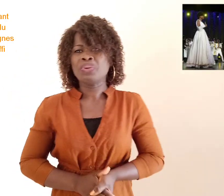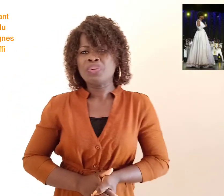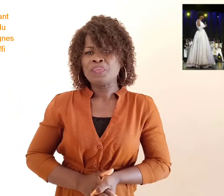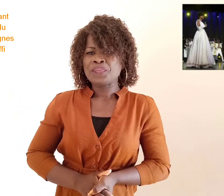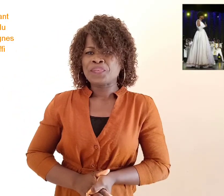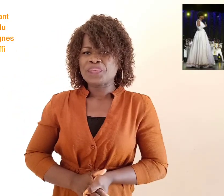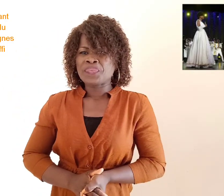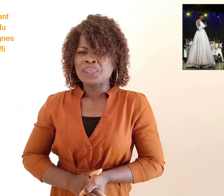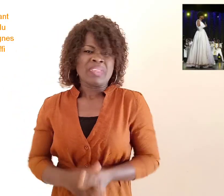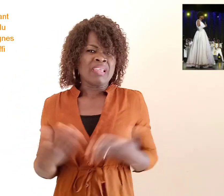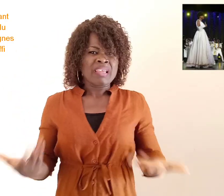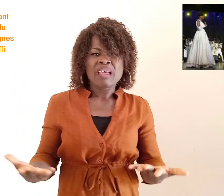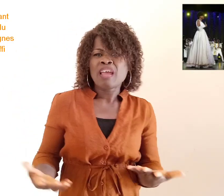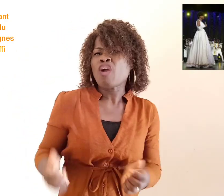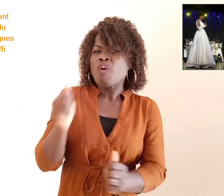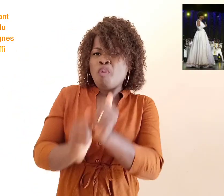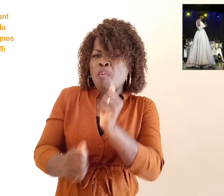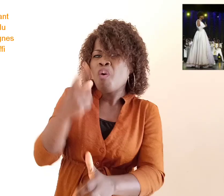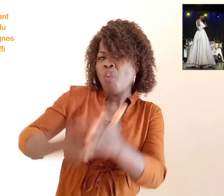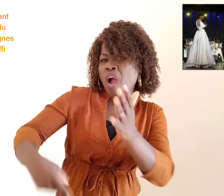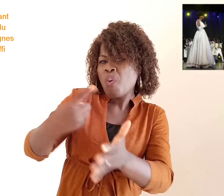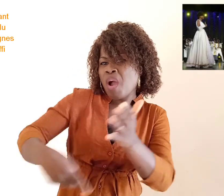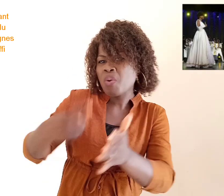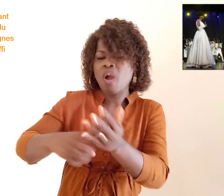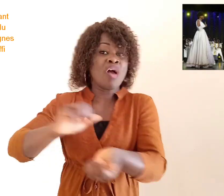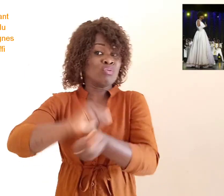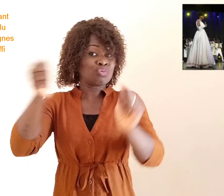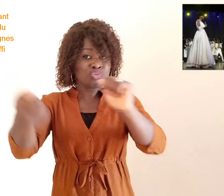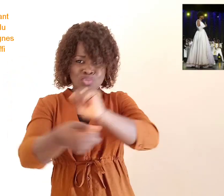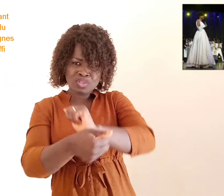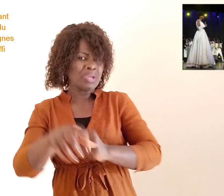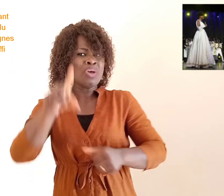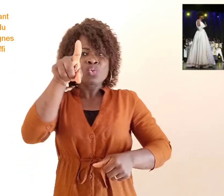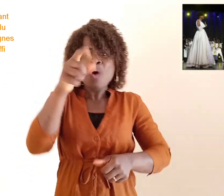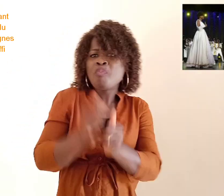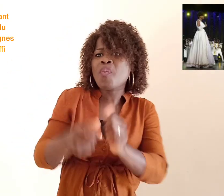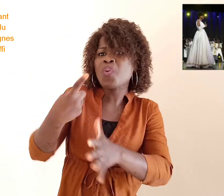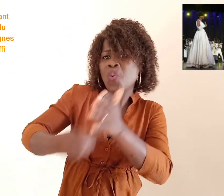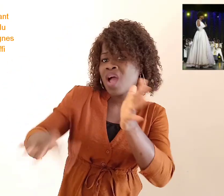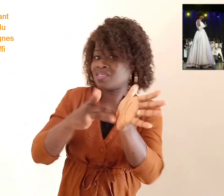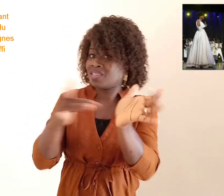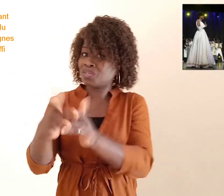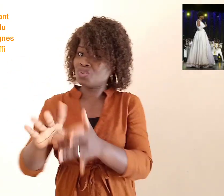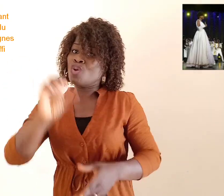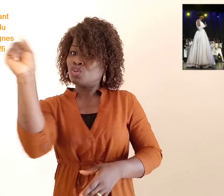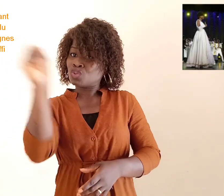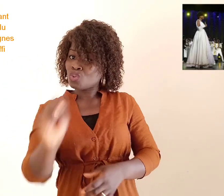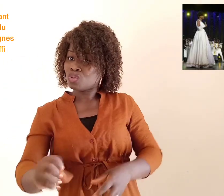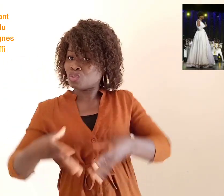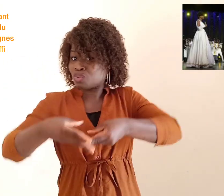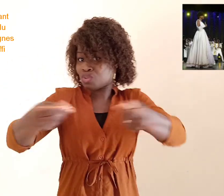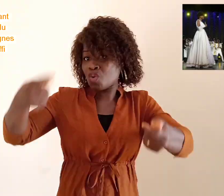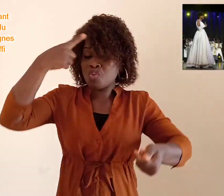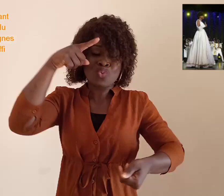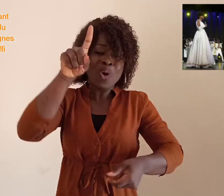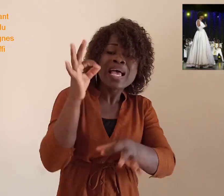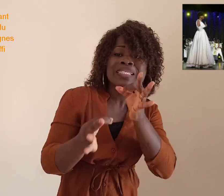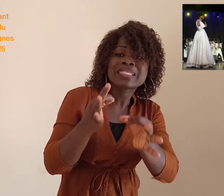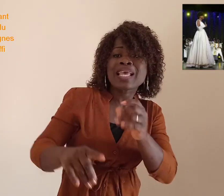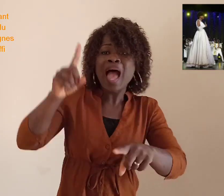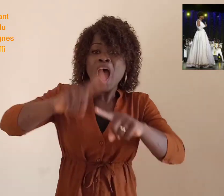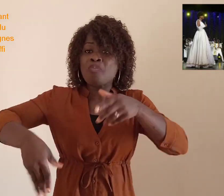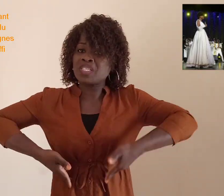Simon se change en pierre. ce soir je crois par la puissance du nom de Jésus que la stérile peut